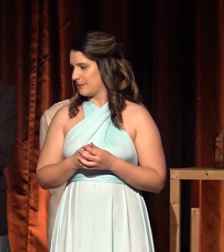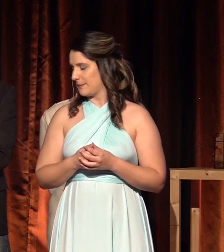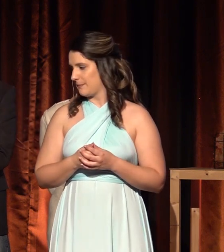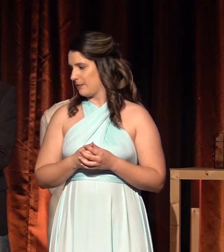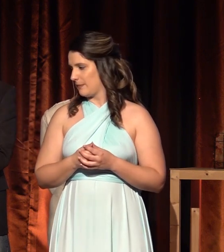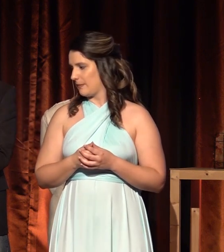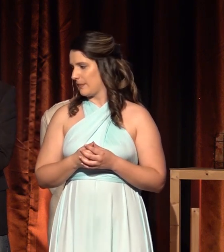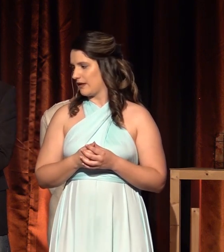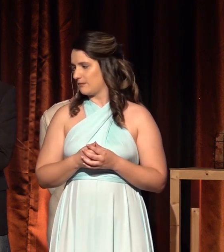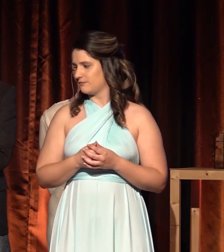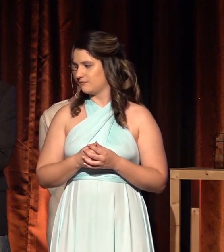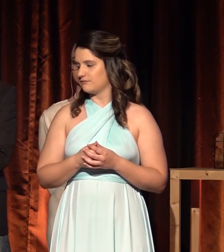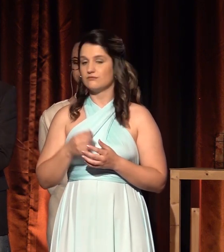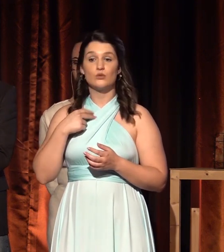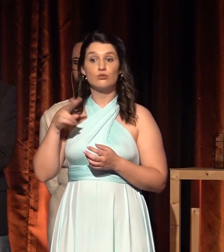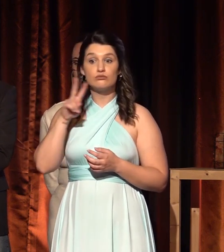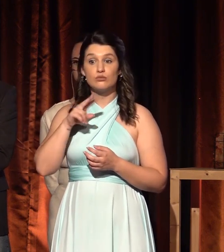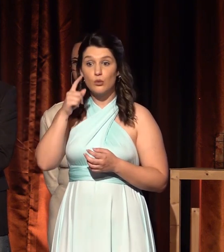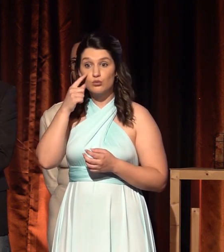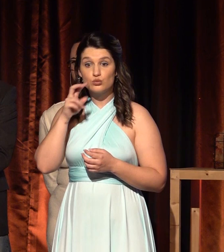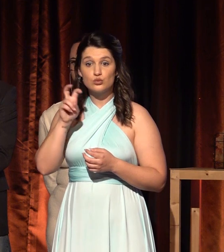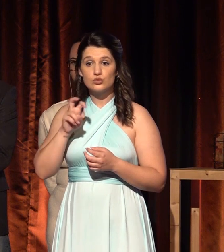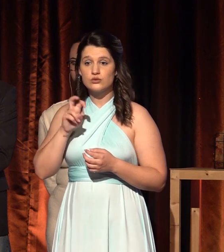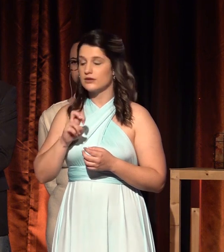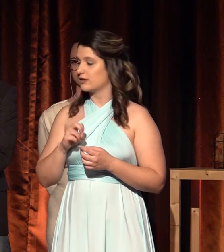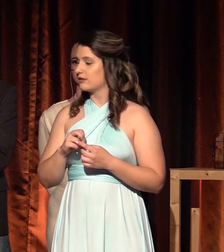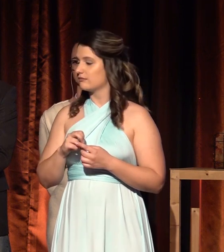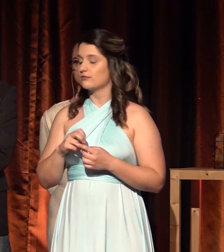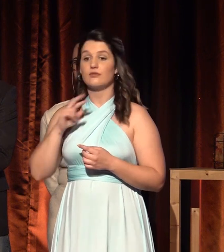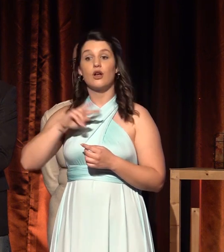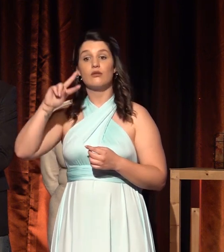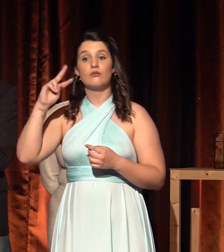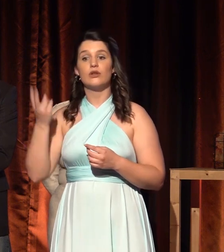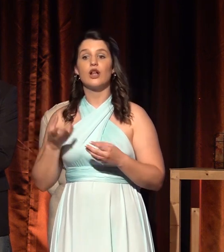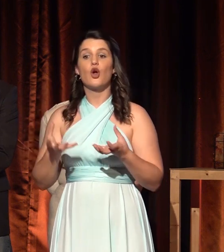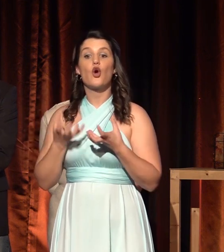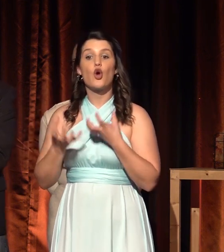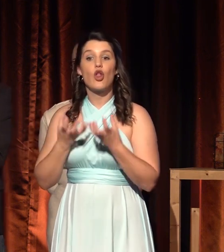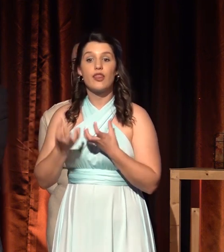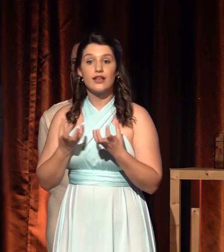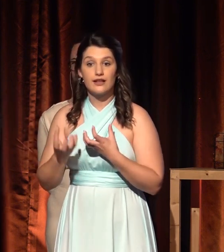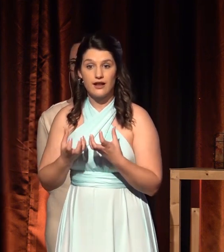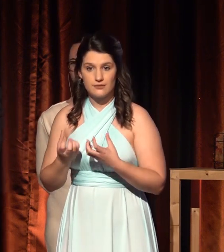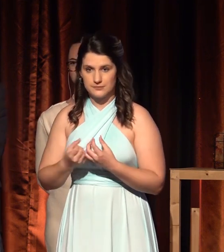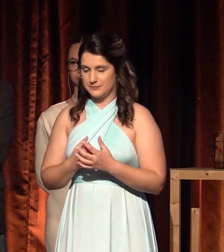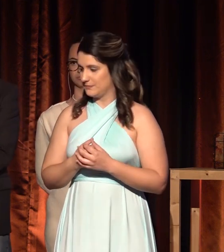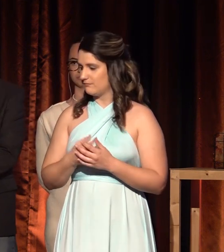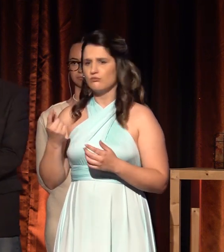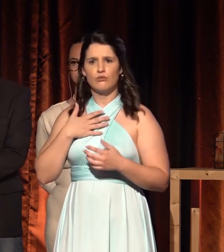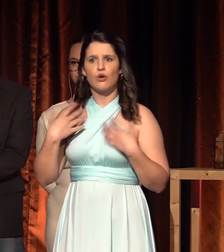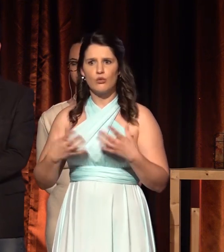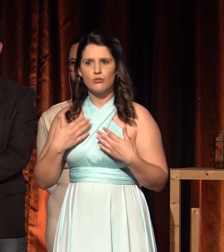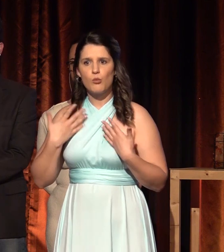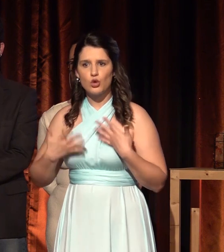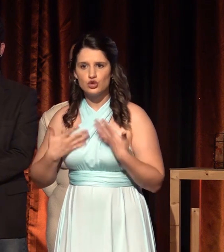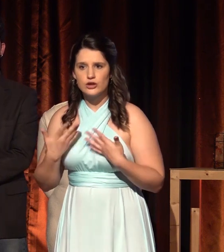fer. Així doncs, em decideixo per fer un cicle formatiu de grau mitjà de cuina i gastronomia. Ho començo amb moltes ganes, ja que la